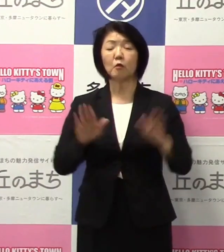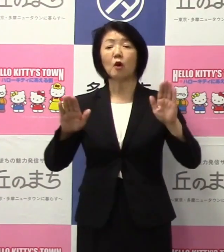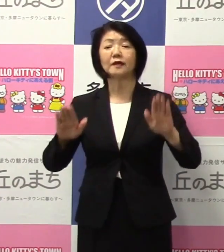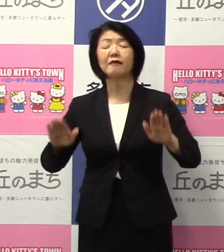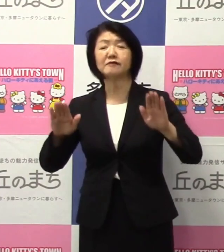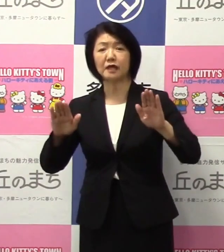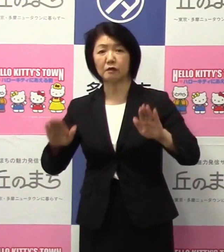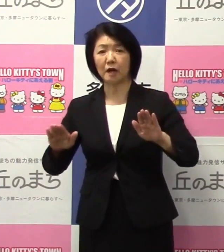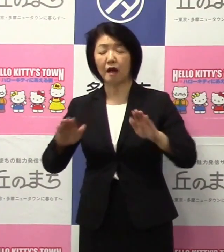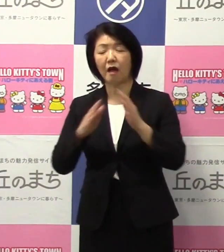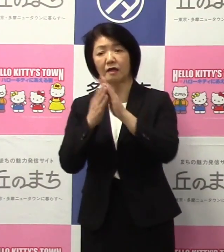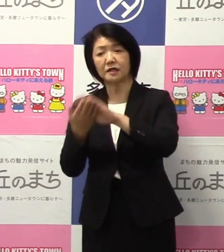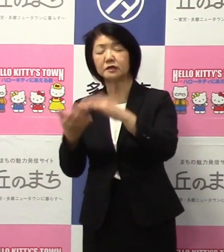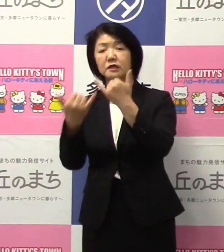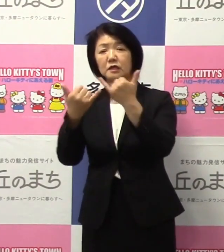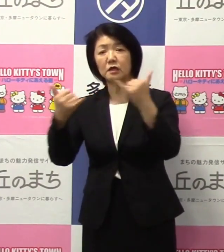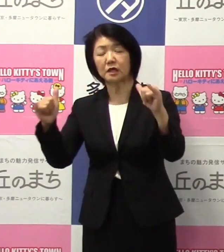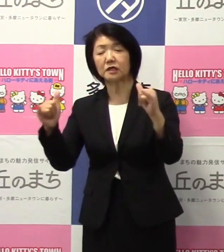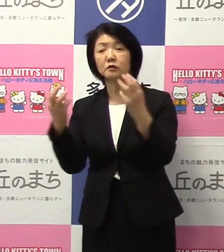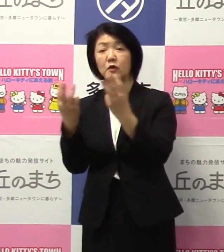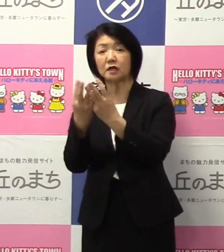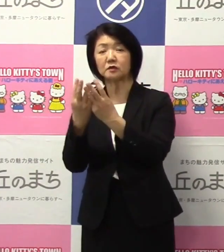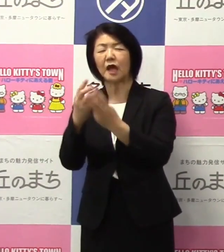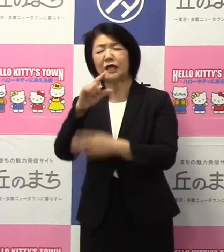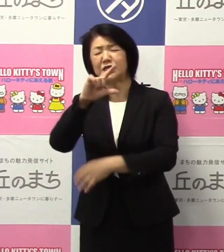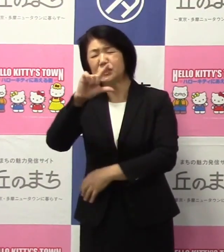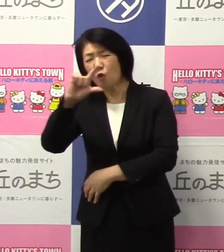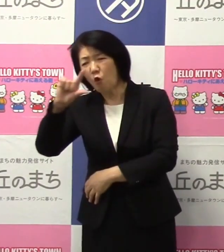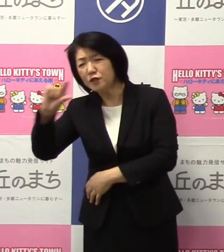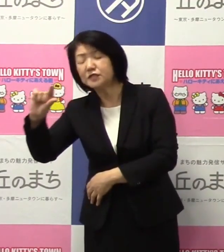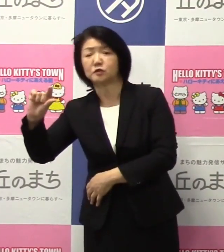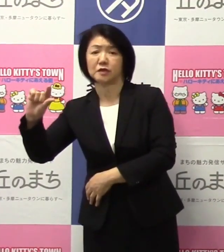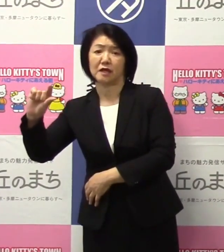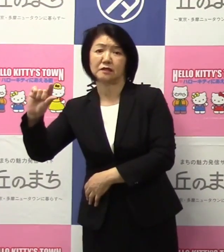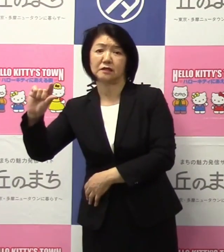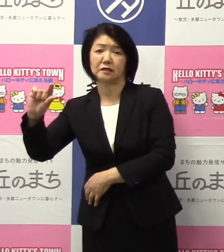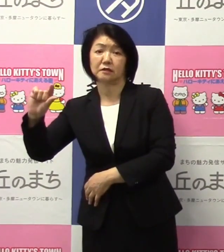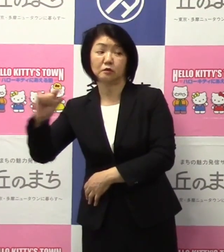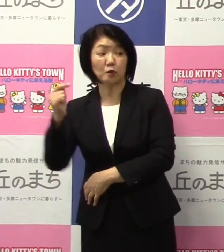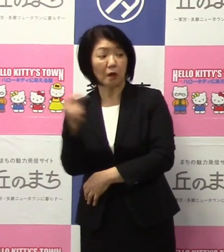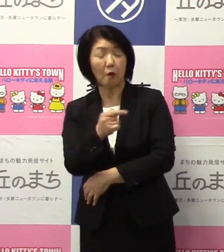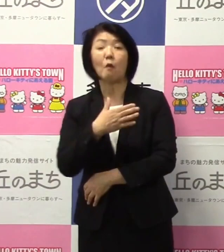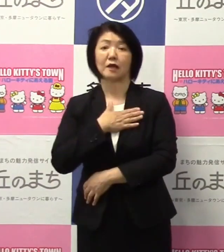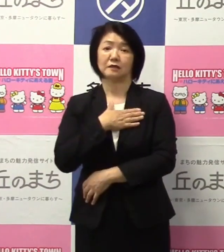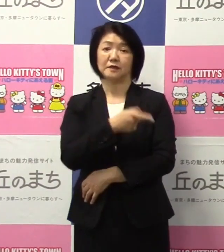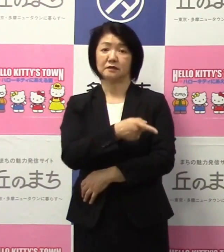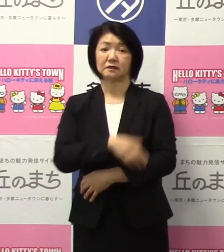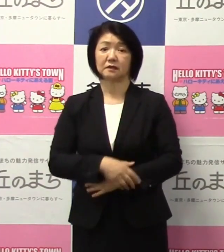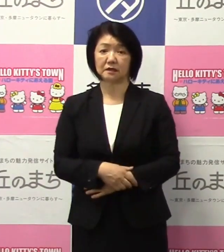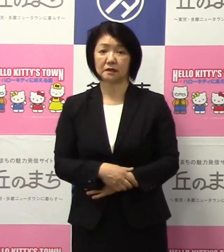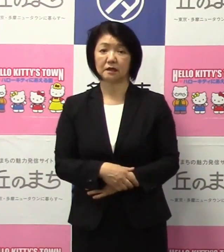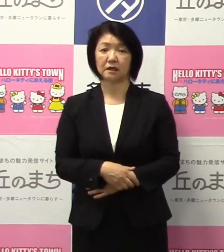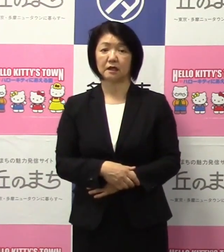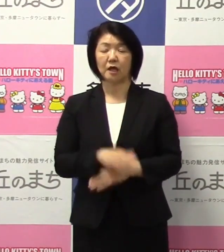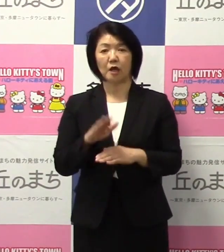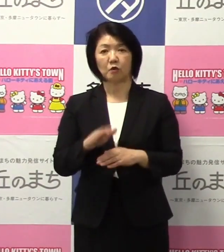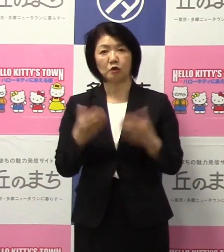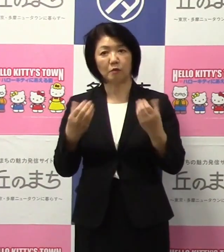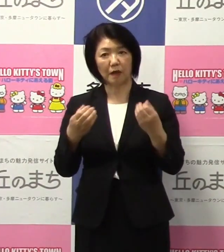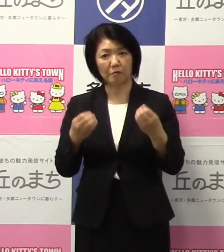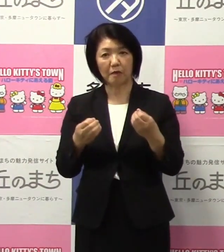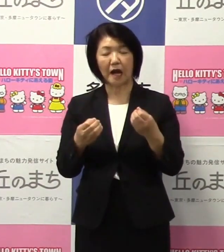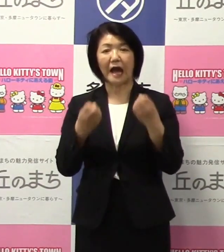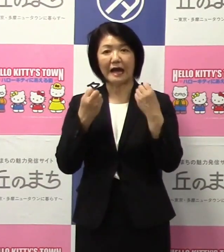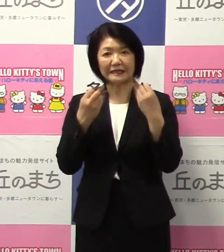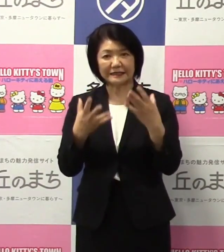は亡くなられる方は非常に少ないことがわかります。 このまま新